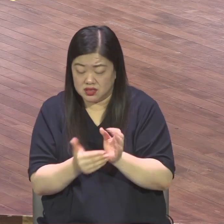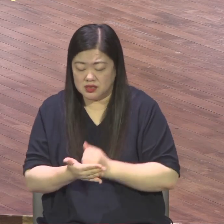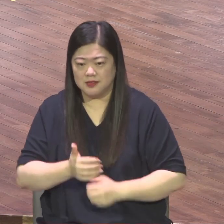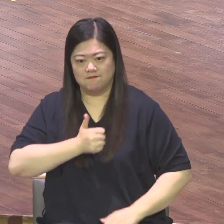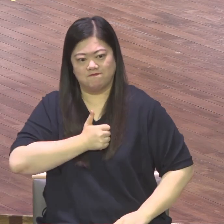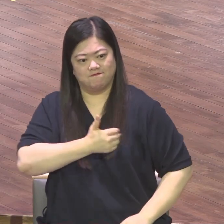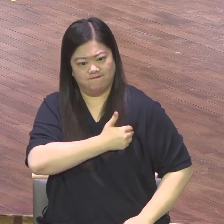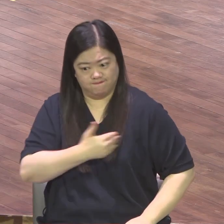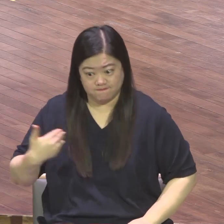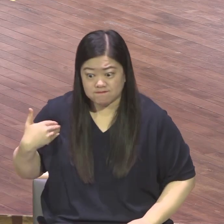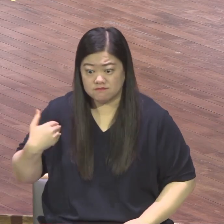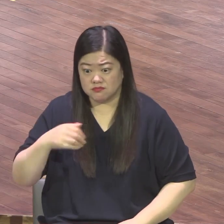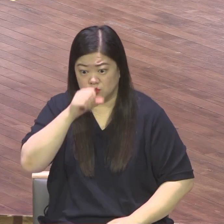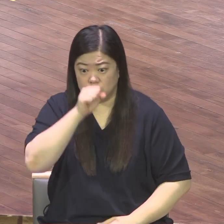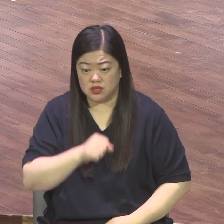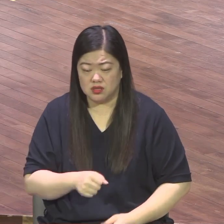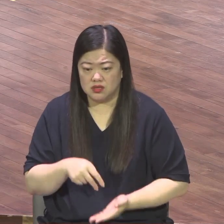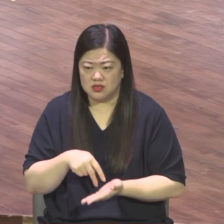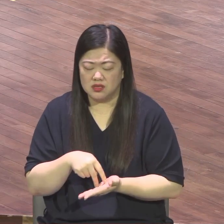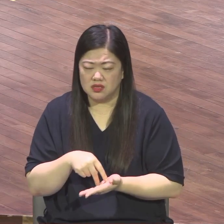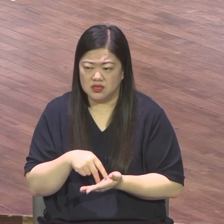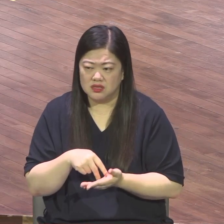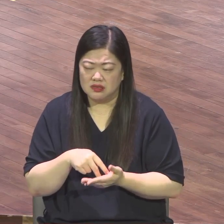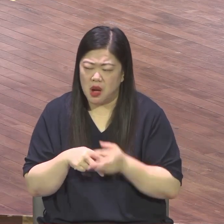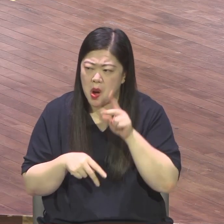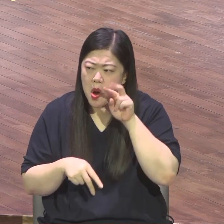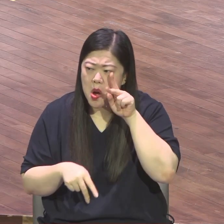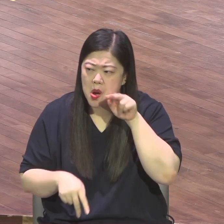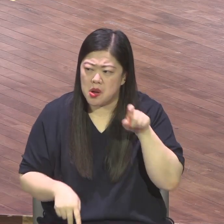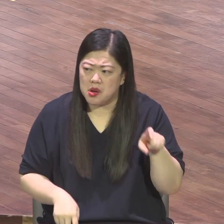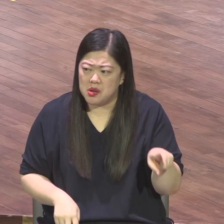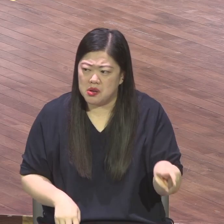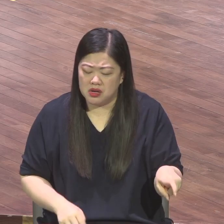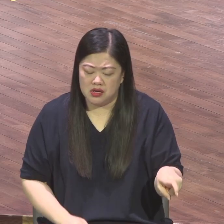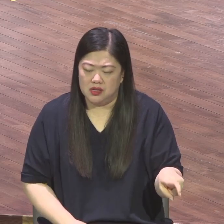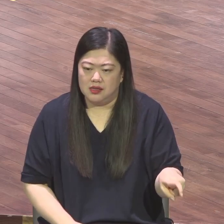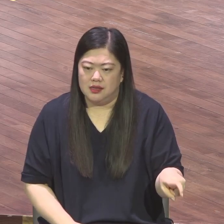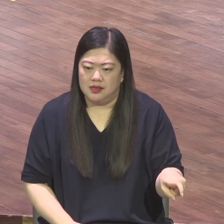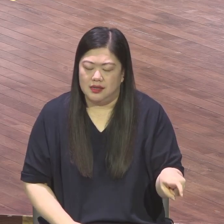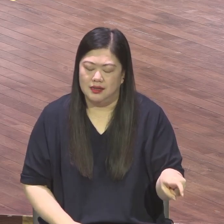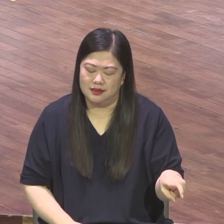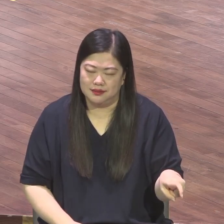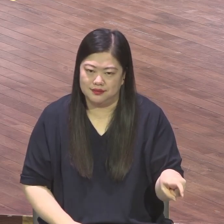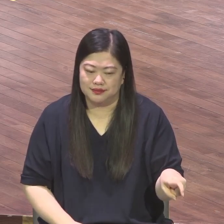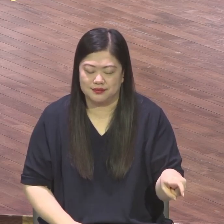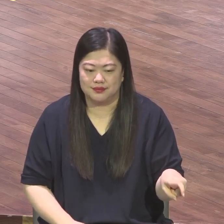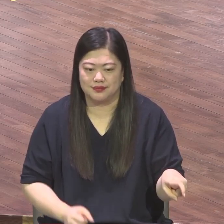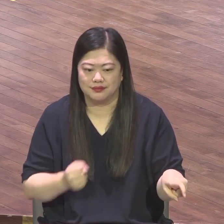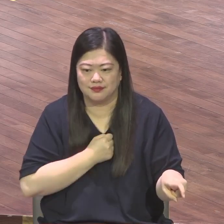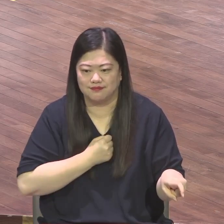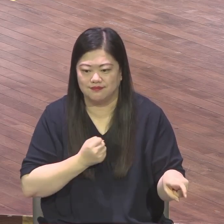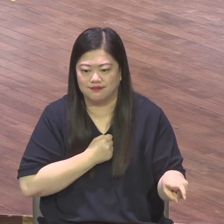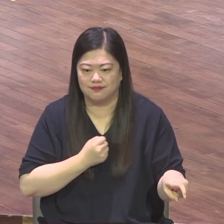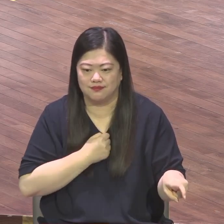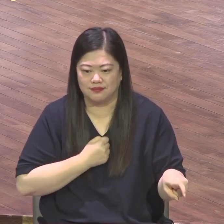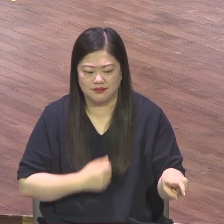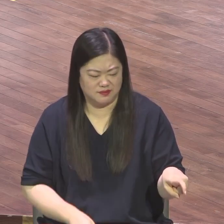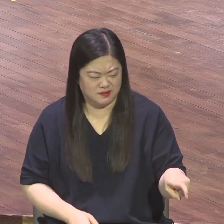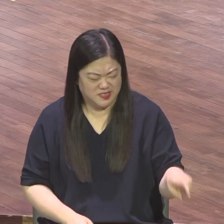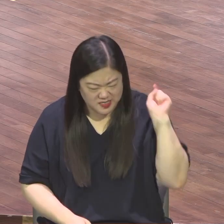세워라. 얼마나 감사합니까? 이런 진리의 말씀을 듣는 것 자체가 깨닫는 것